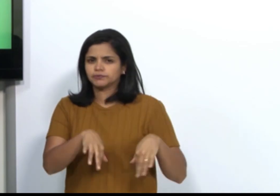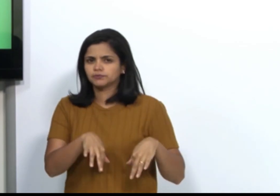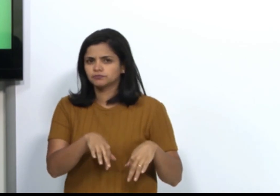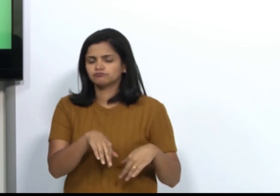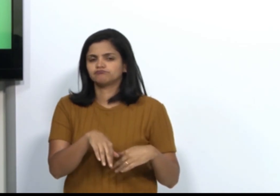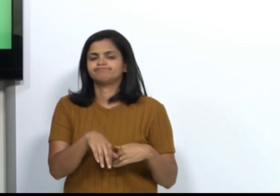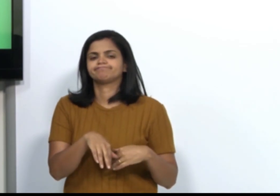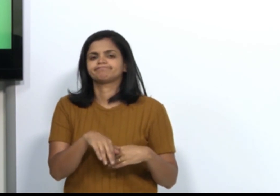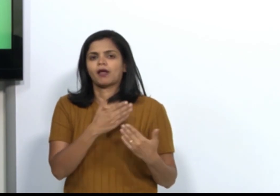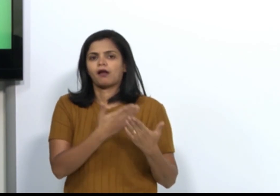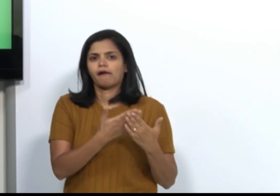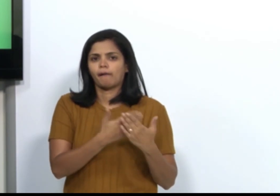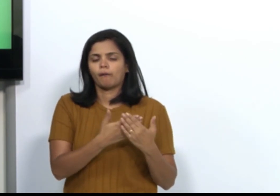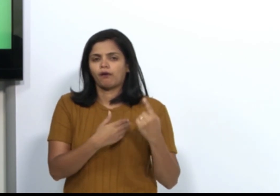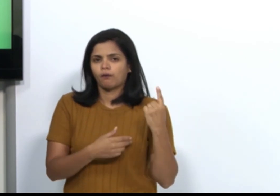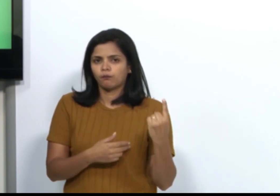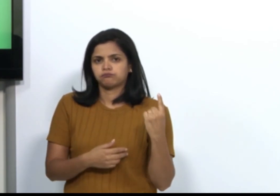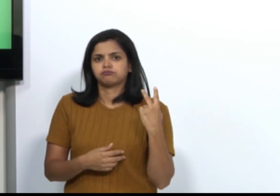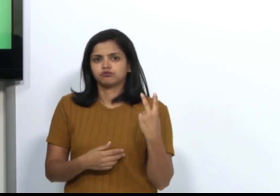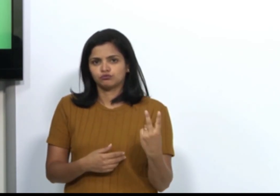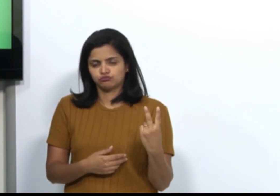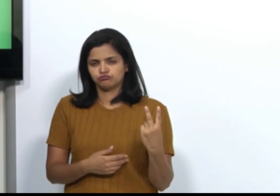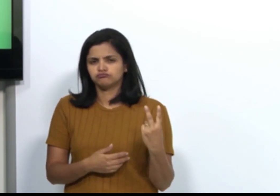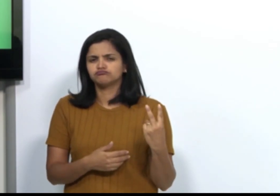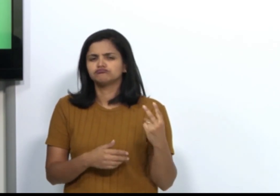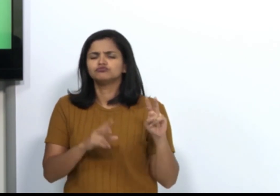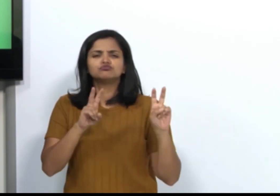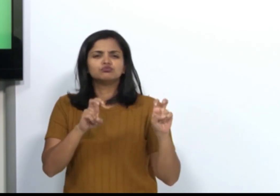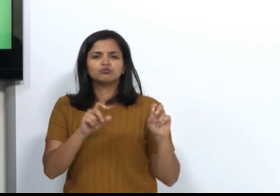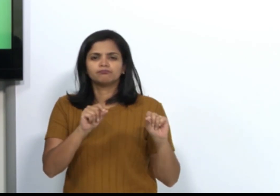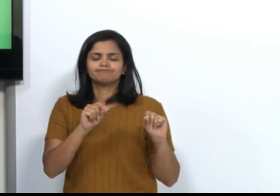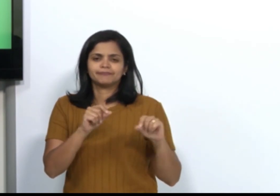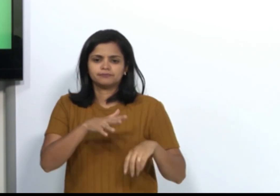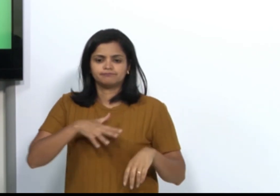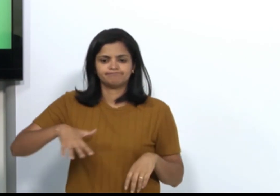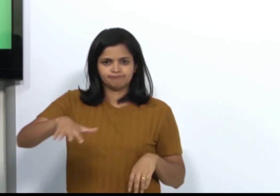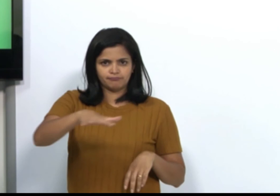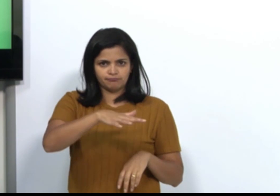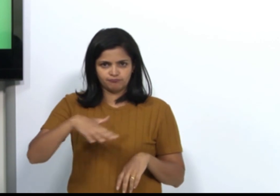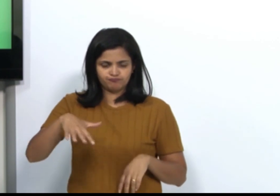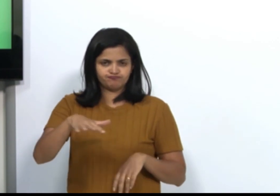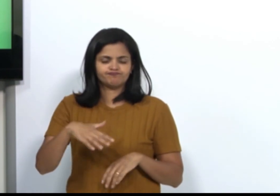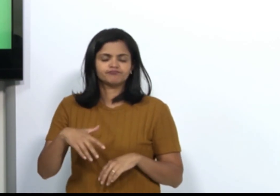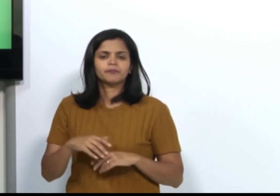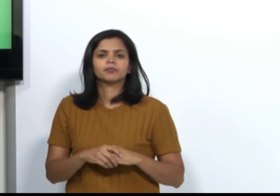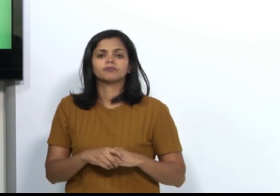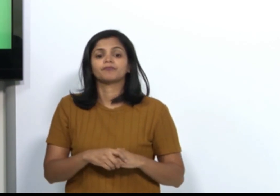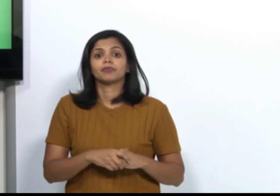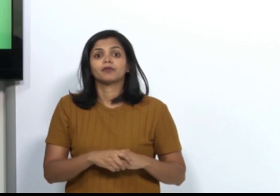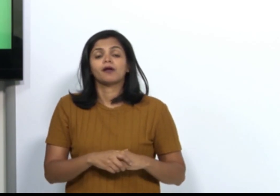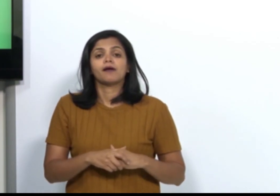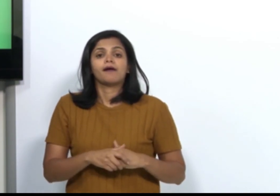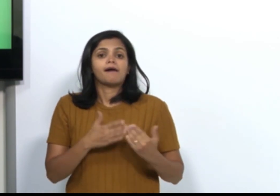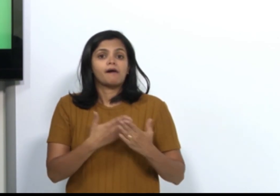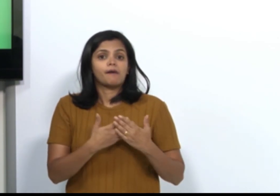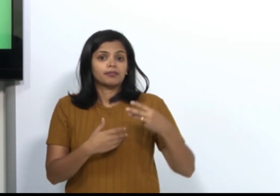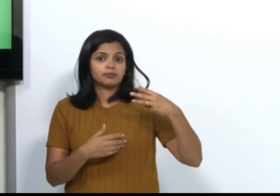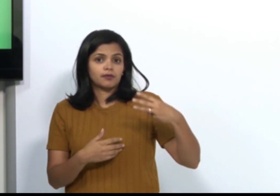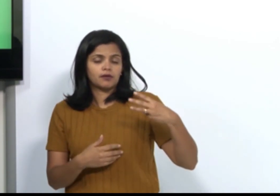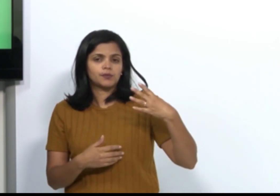Bom, agora estamos finalizando. Já tivemos a aula 1 e 2, onde falamos sobre o espaço, o uso